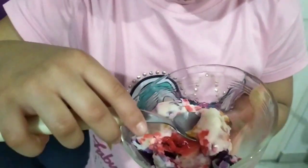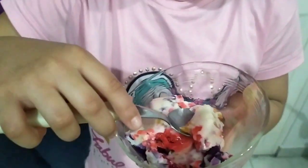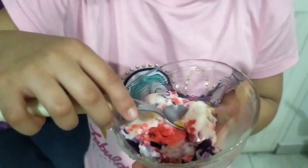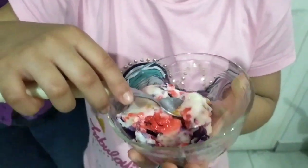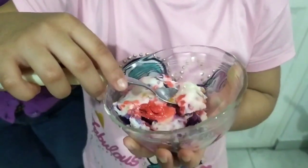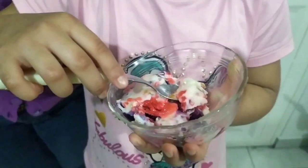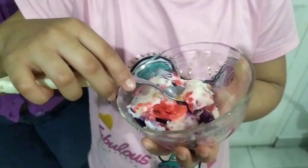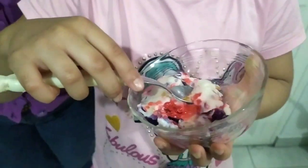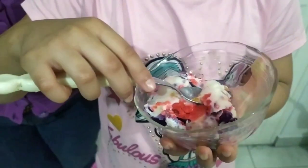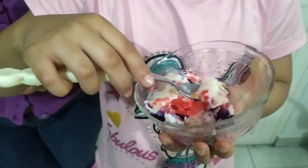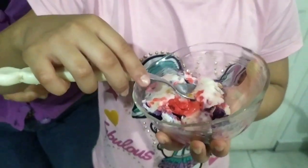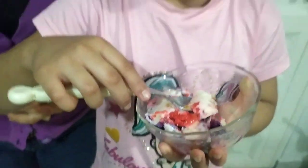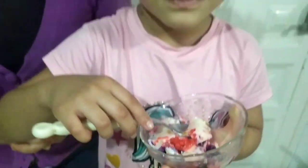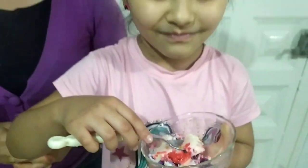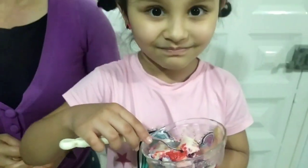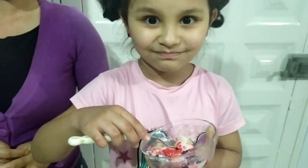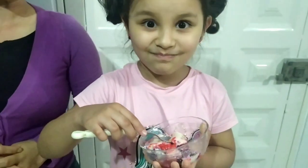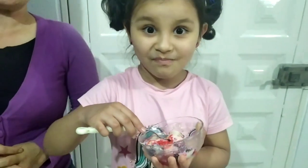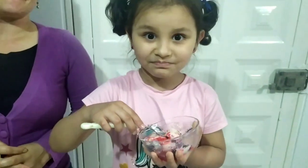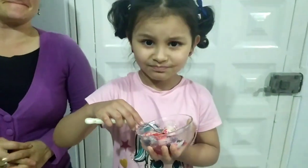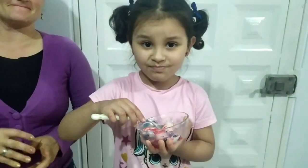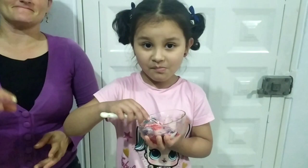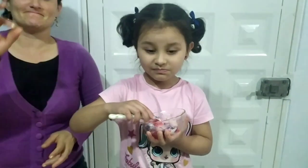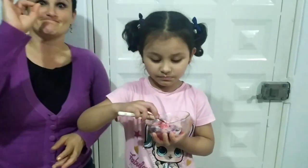Está muy riquísima.